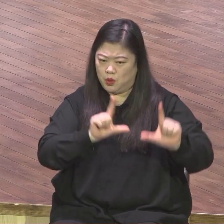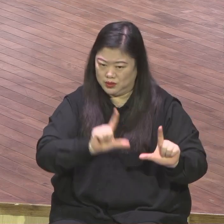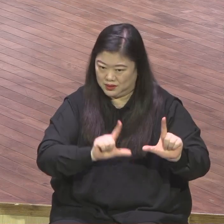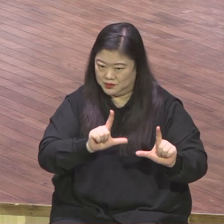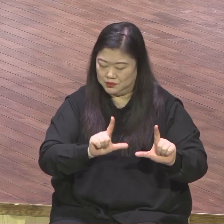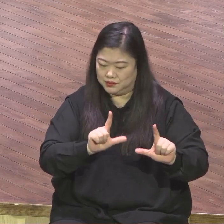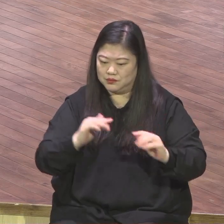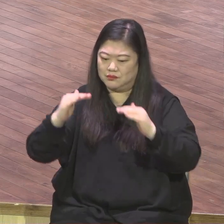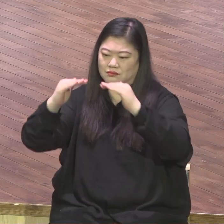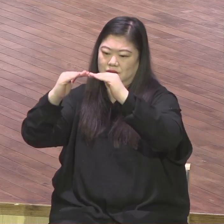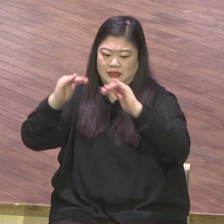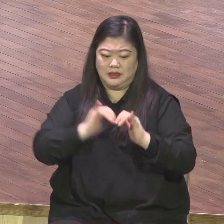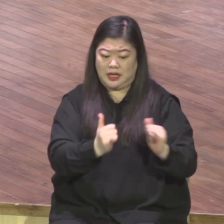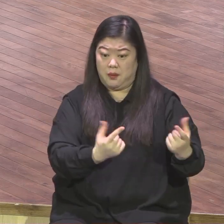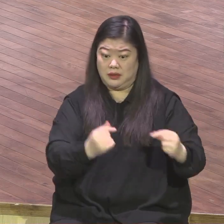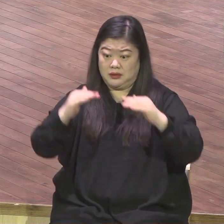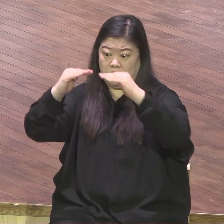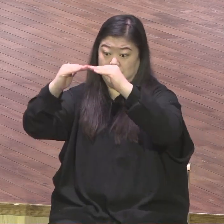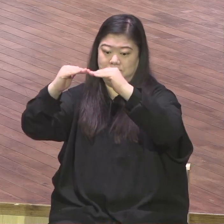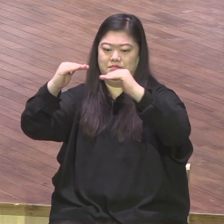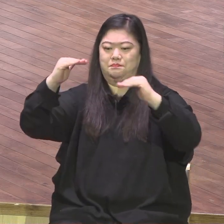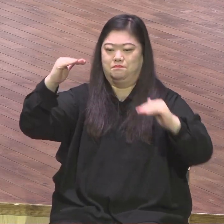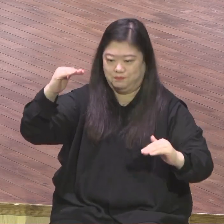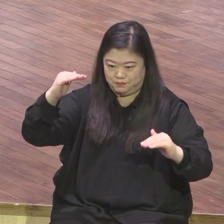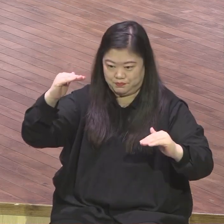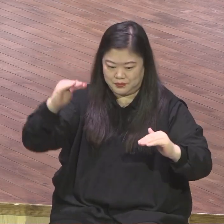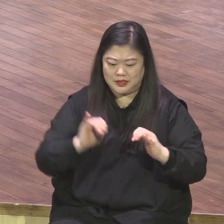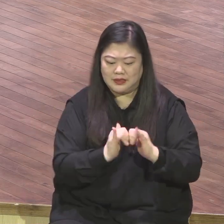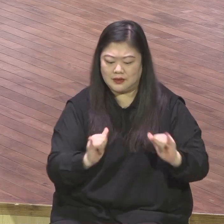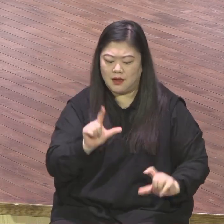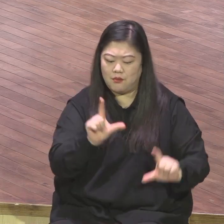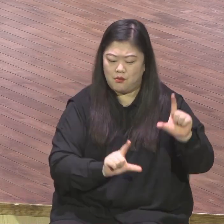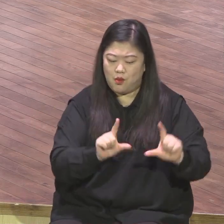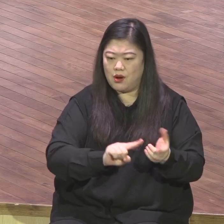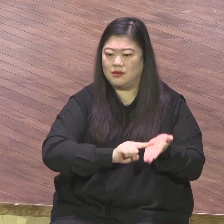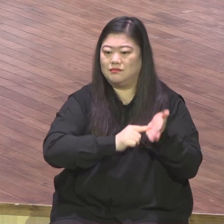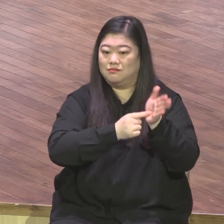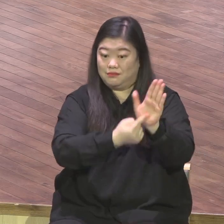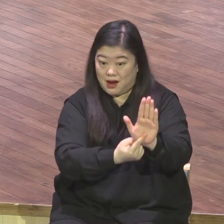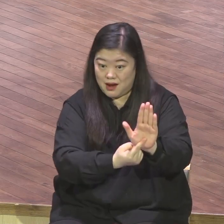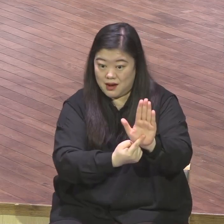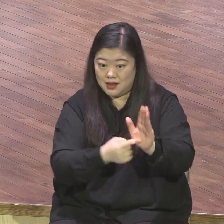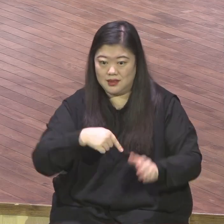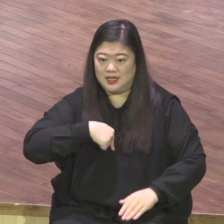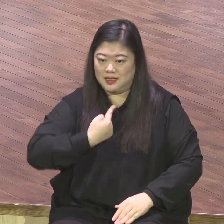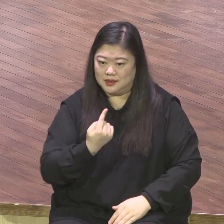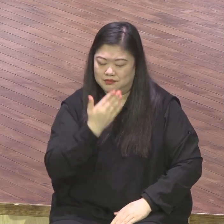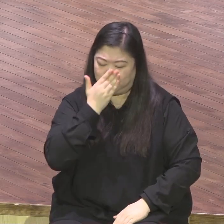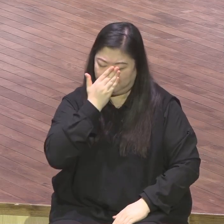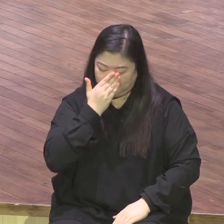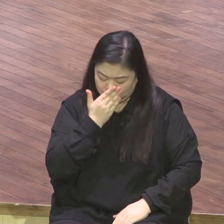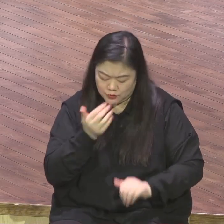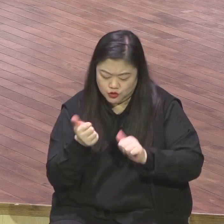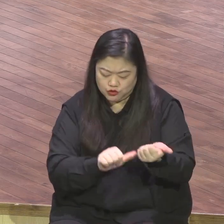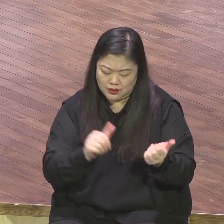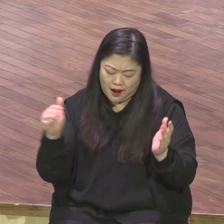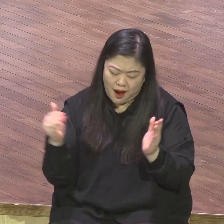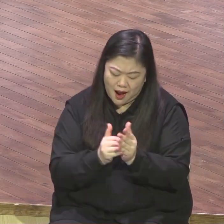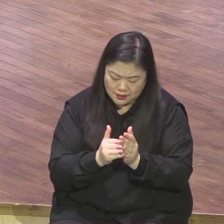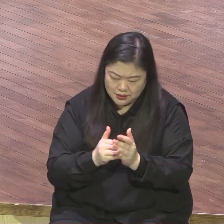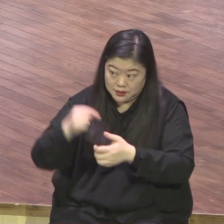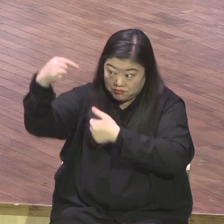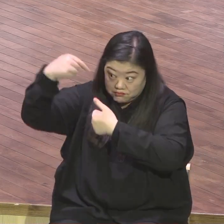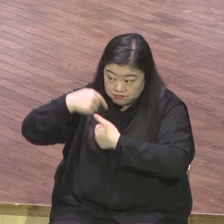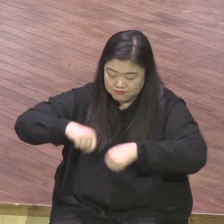형체를 가지사 사람들과 같이 되셨고 사람의 모양으로 나타나사 자기를 낮추시고 죽기까지